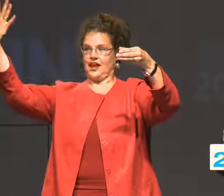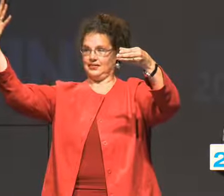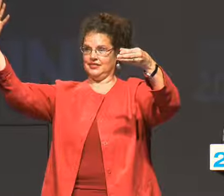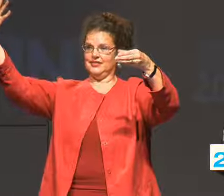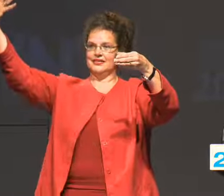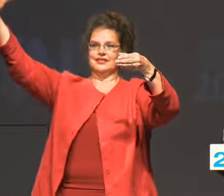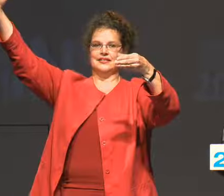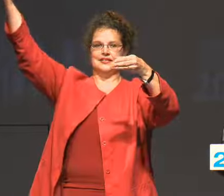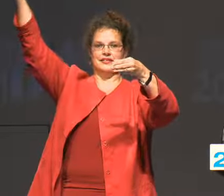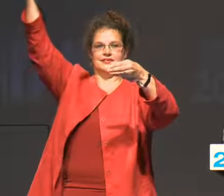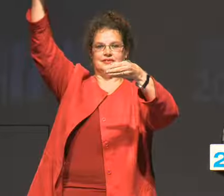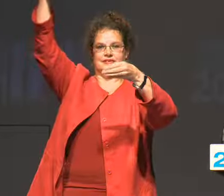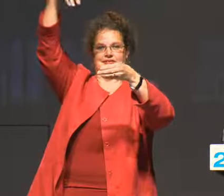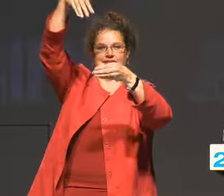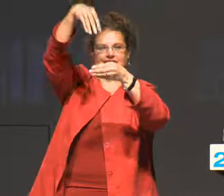so.